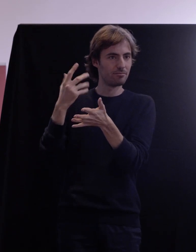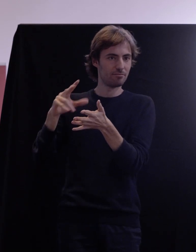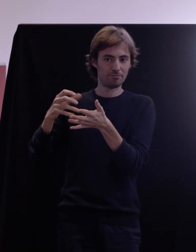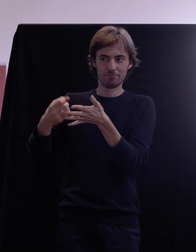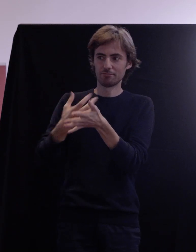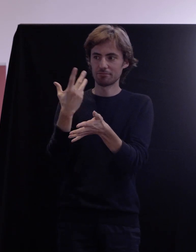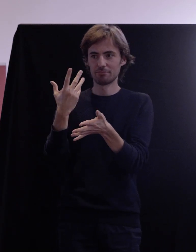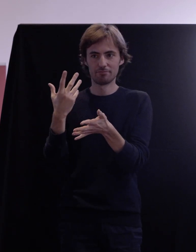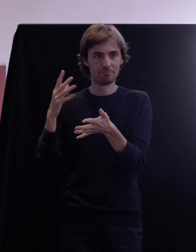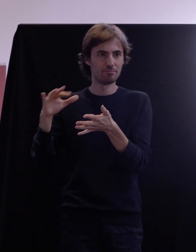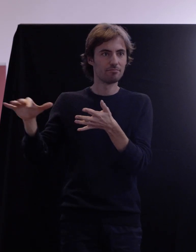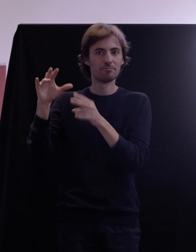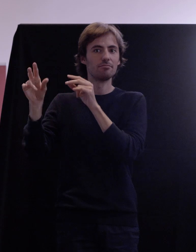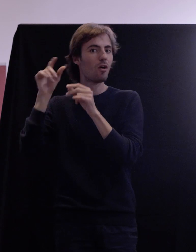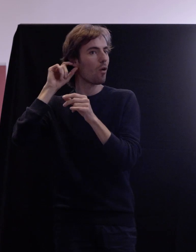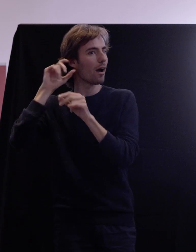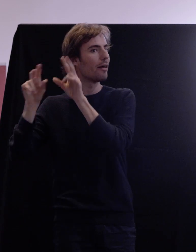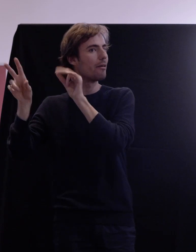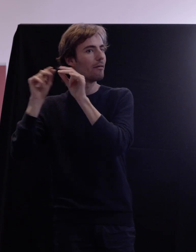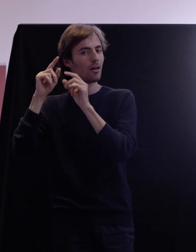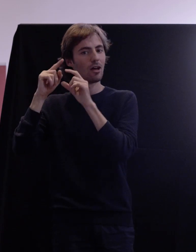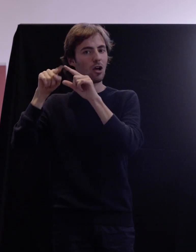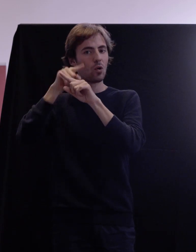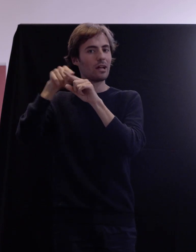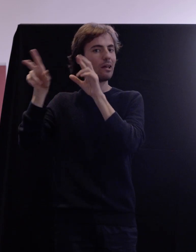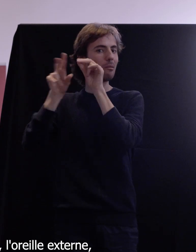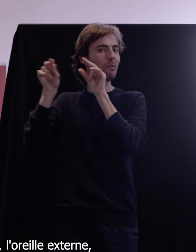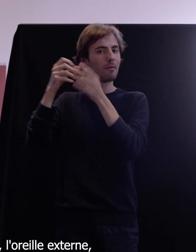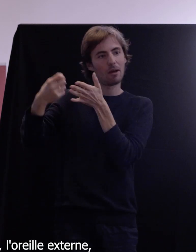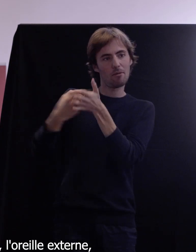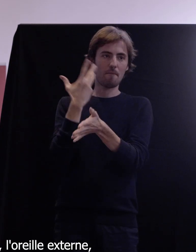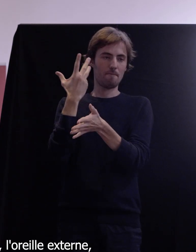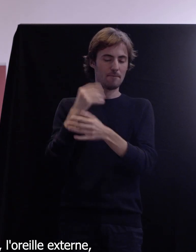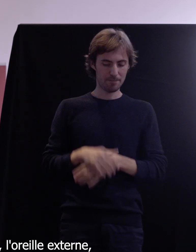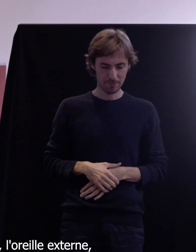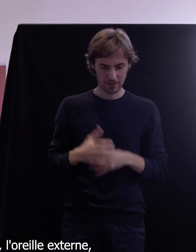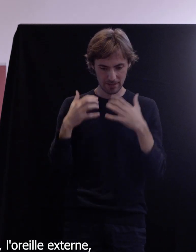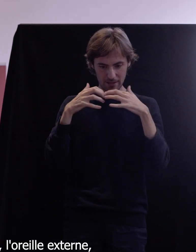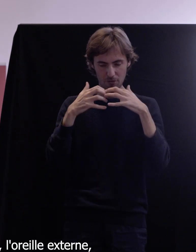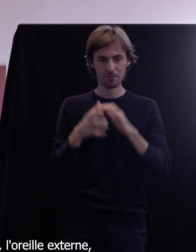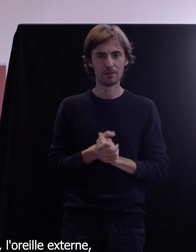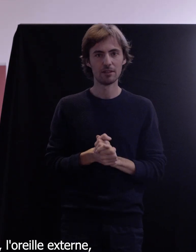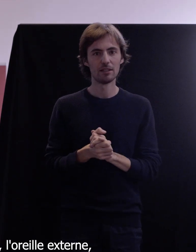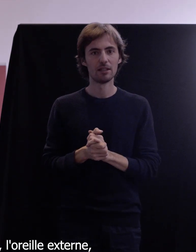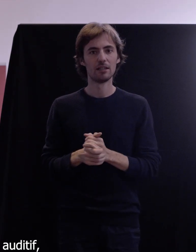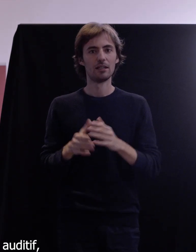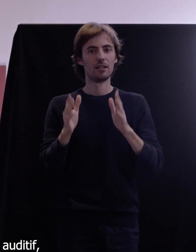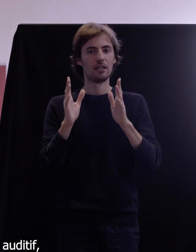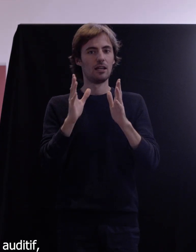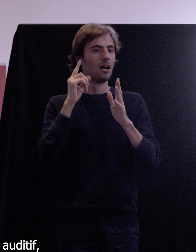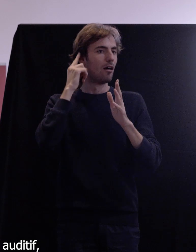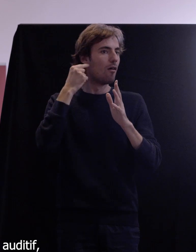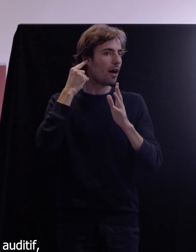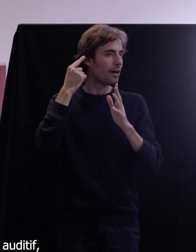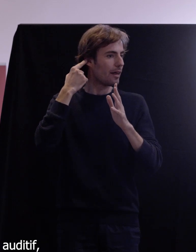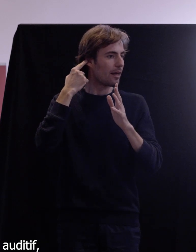informations captées par la cochlée. Donc en fait, l'oreille externe, le pavillon de l'oreille et le